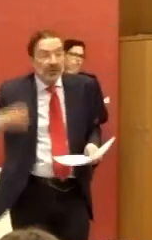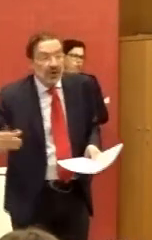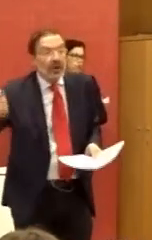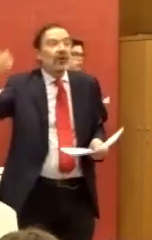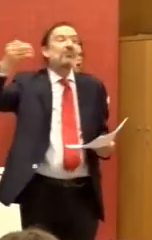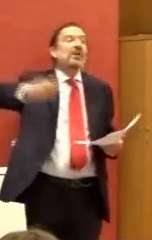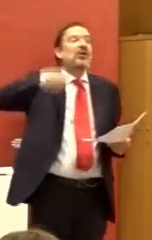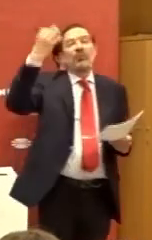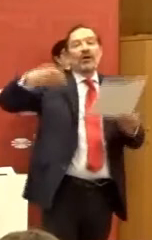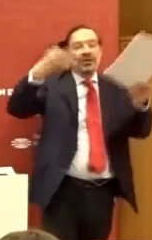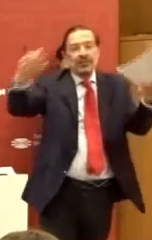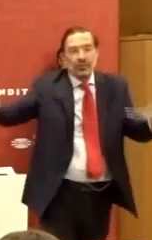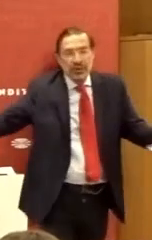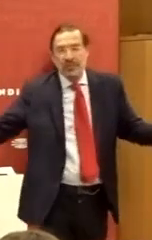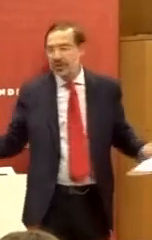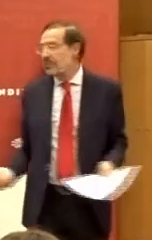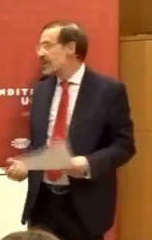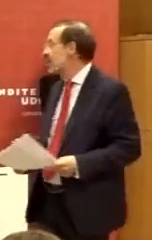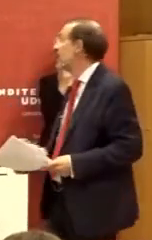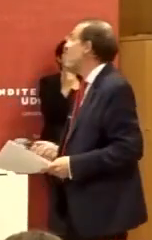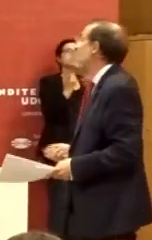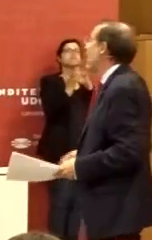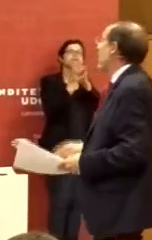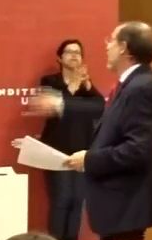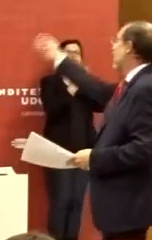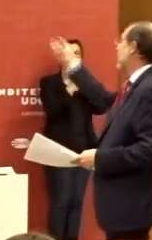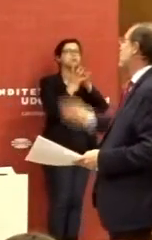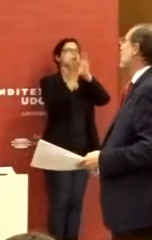es que APSA vino a hablar conmigo, bueno, y pusimos en marcha,